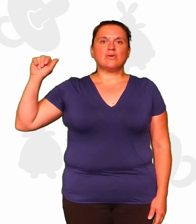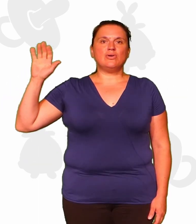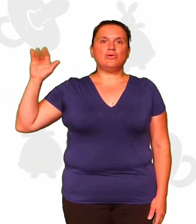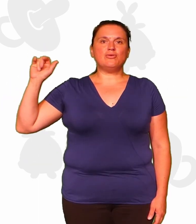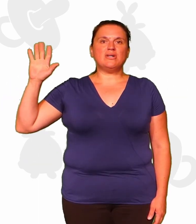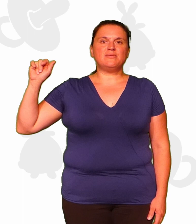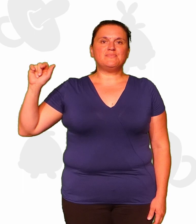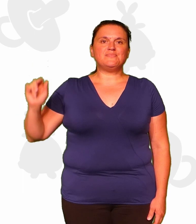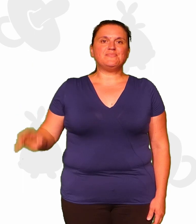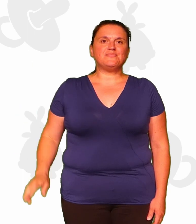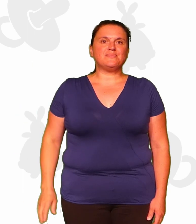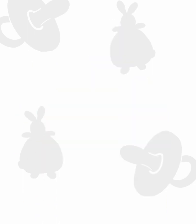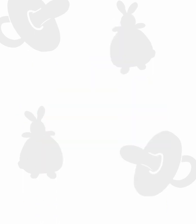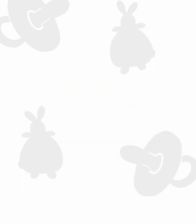Au revoir.